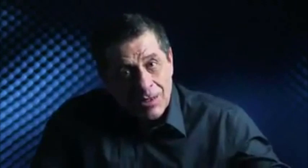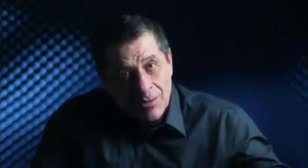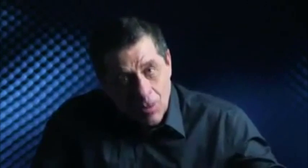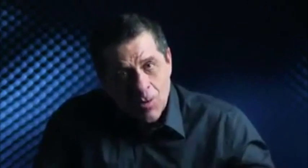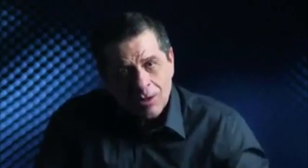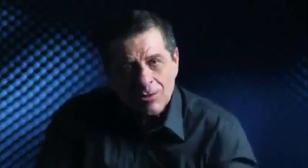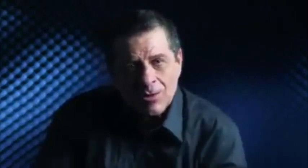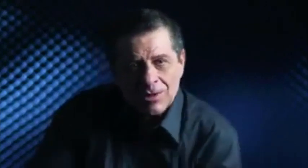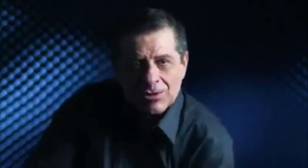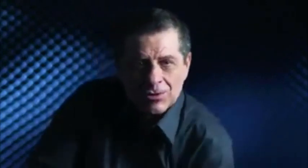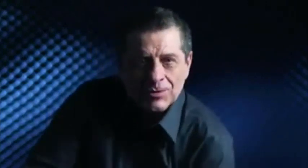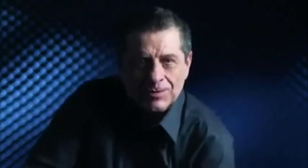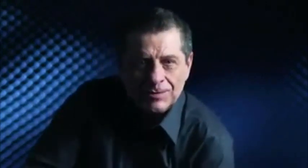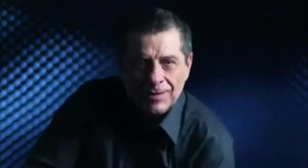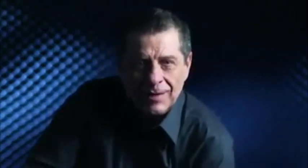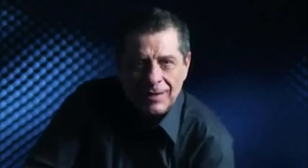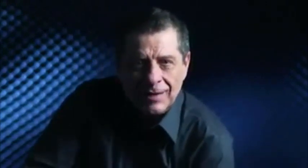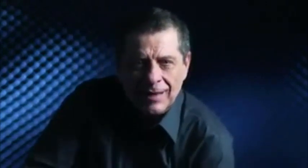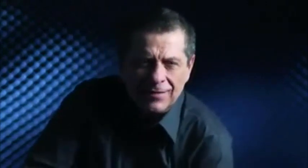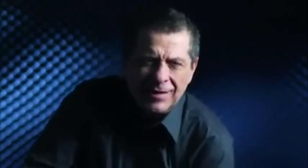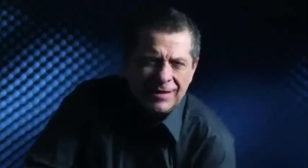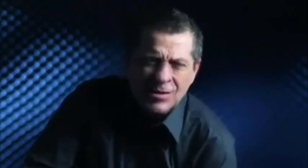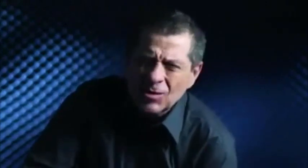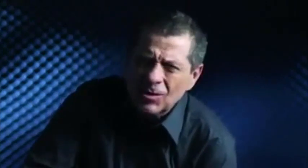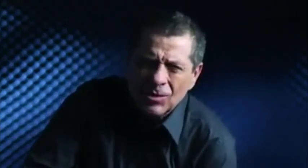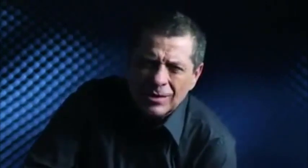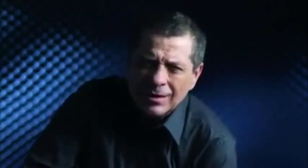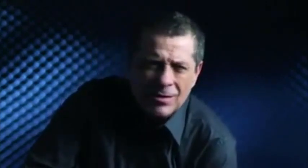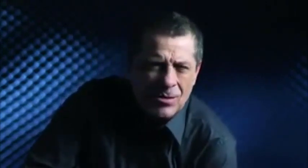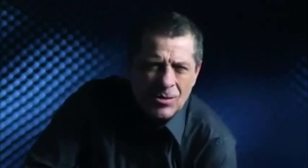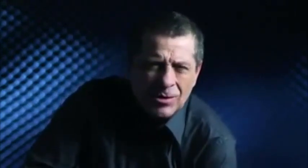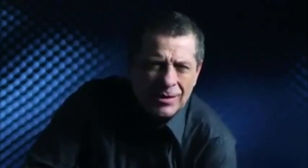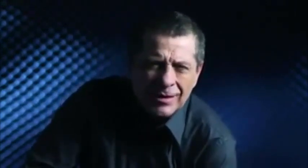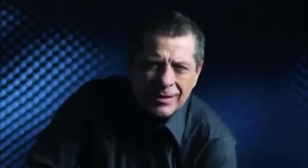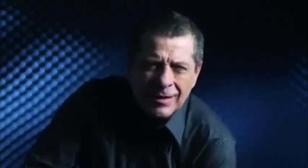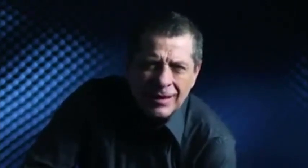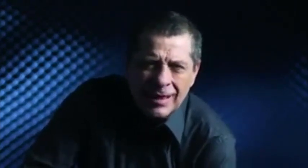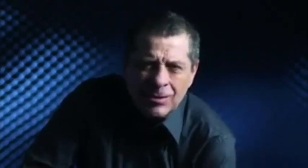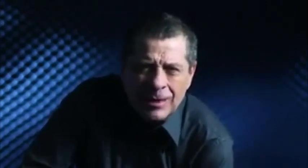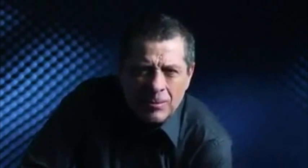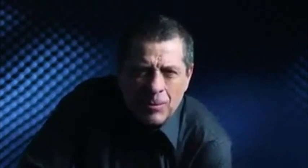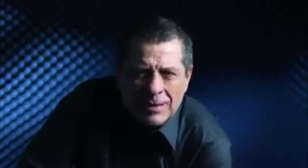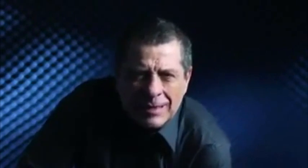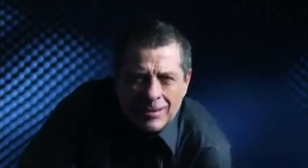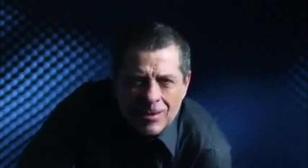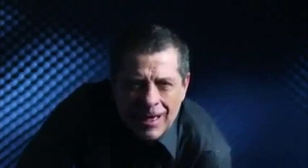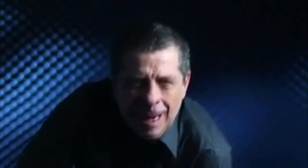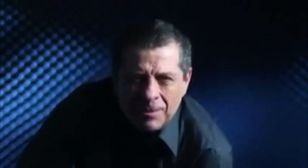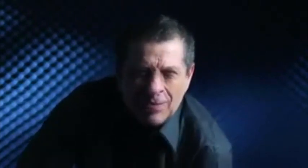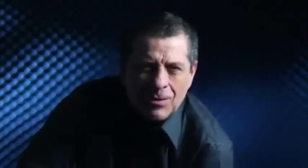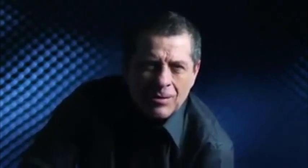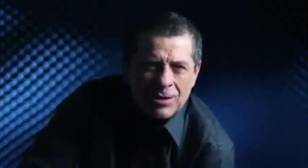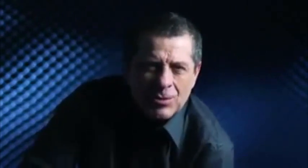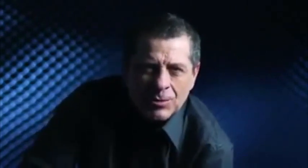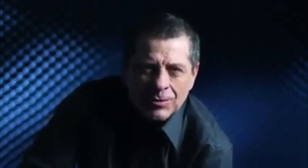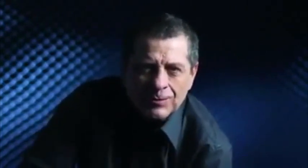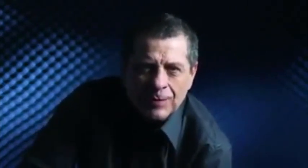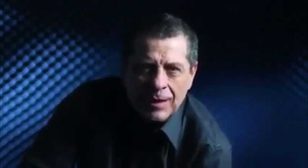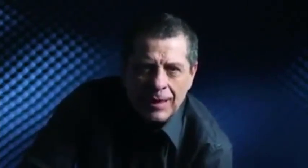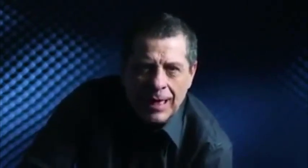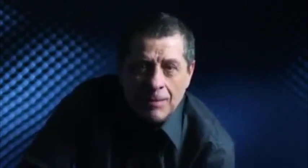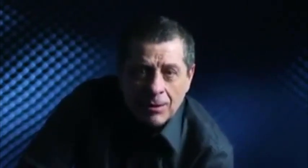eu concordo com isso. A vida é tão curta, e o tempo passa tão rápido, não é